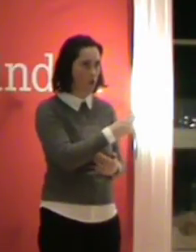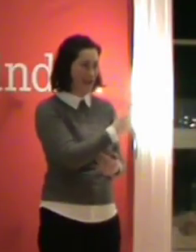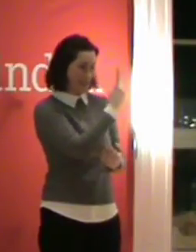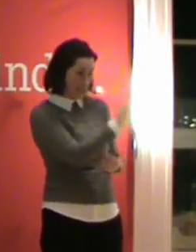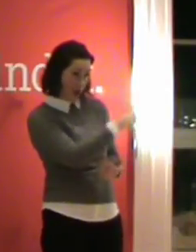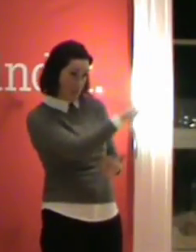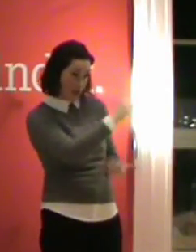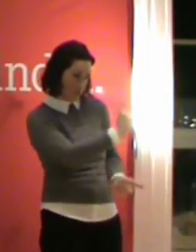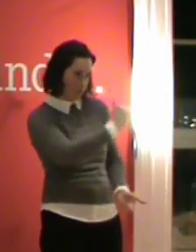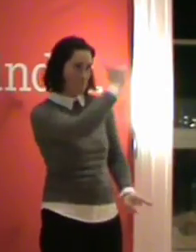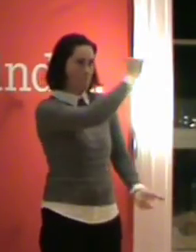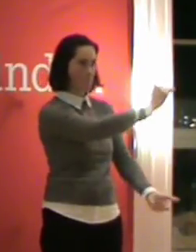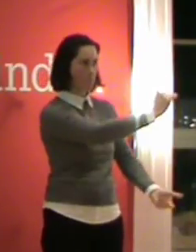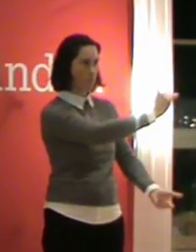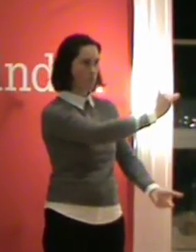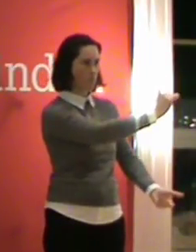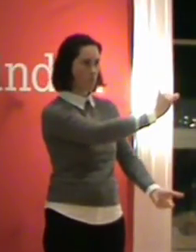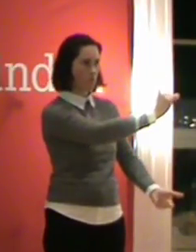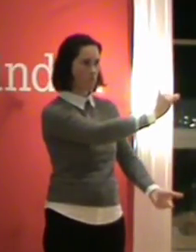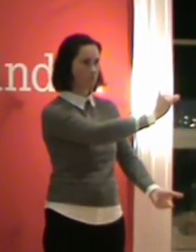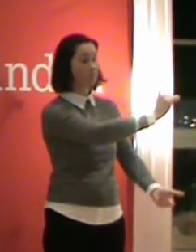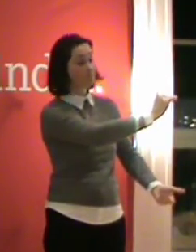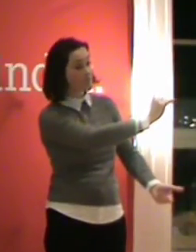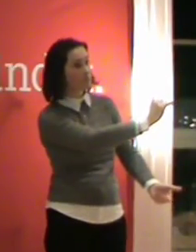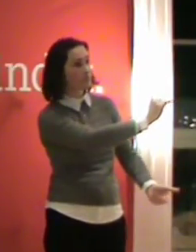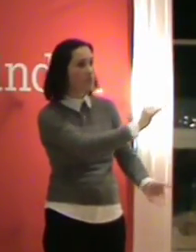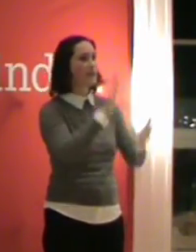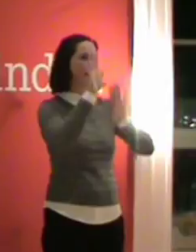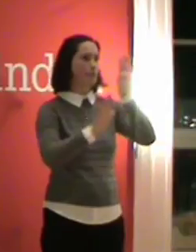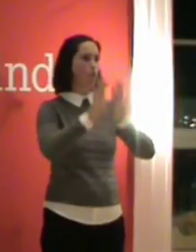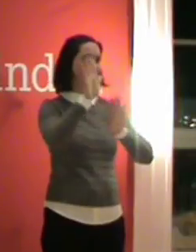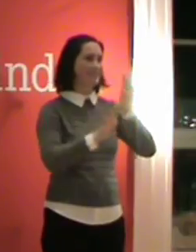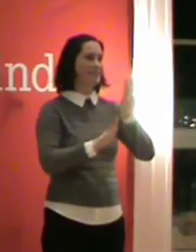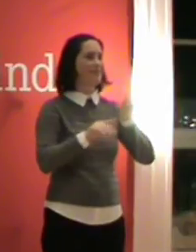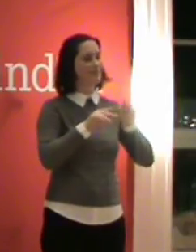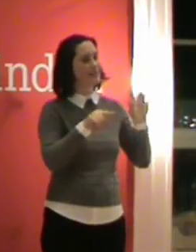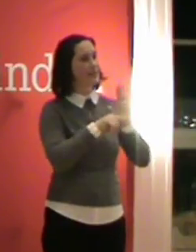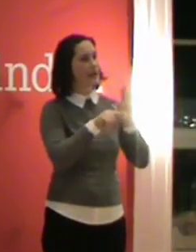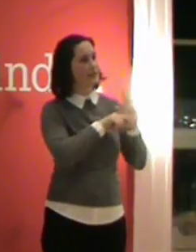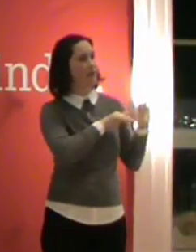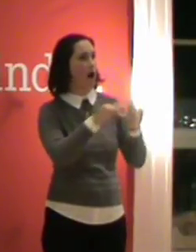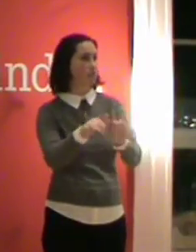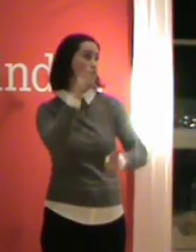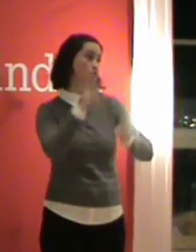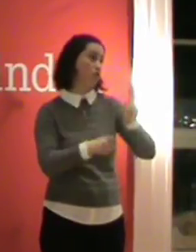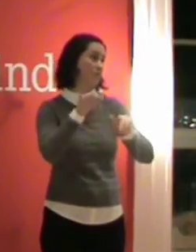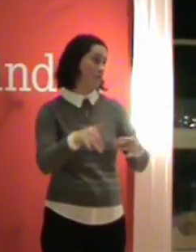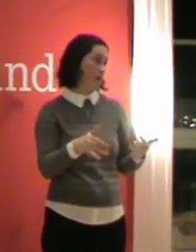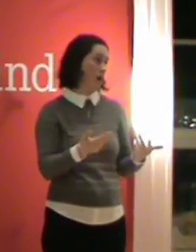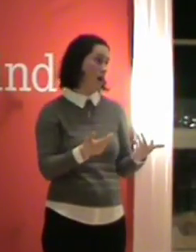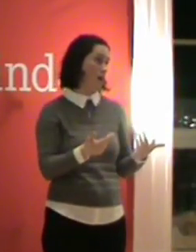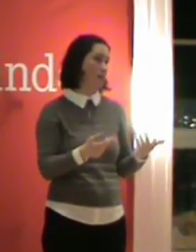von 2 Personen konzentriert, dann schadet das der Demokratie, weil unabhängig davon, wie viel es ist,